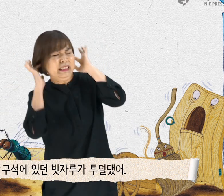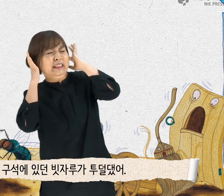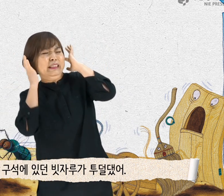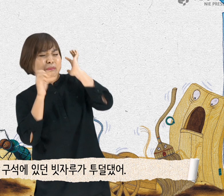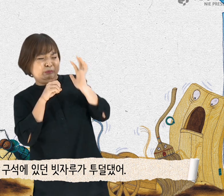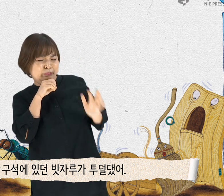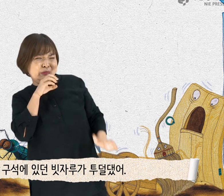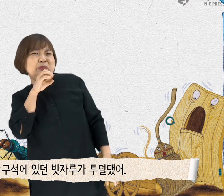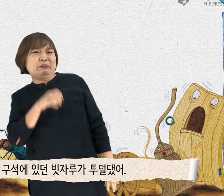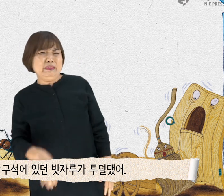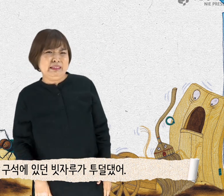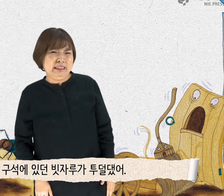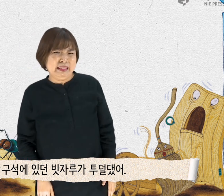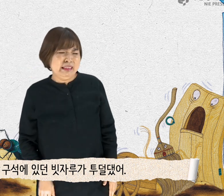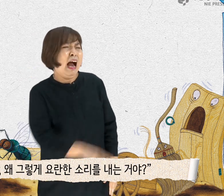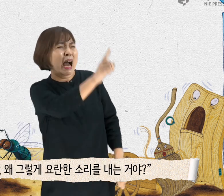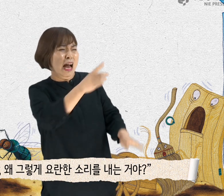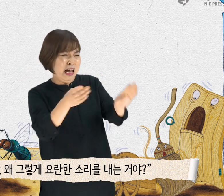투덜댔어.